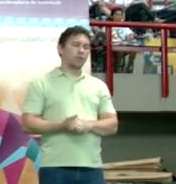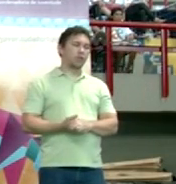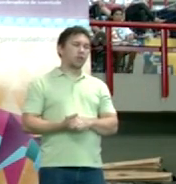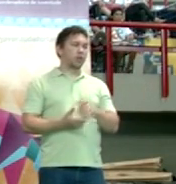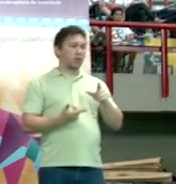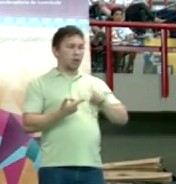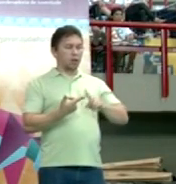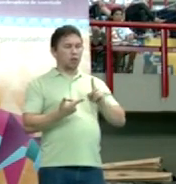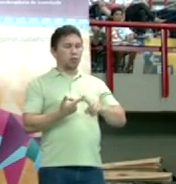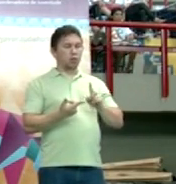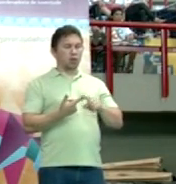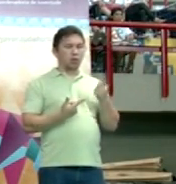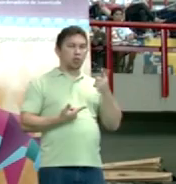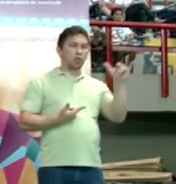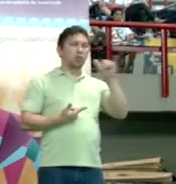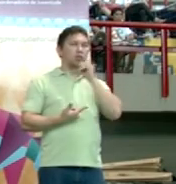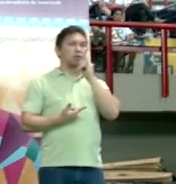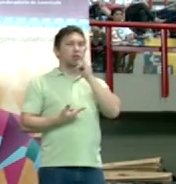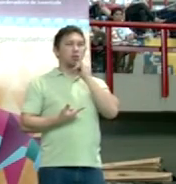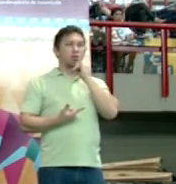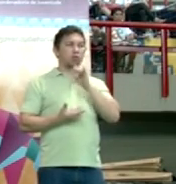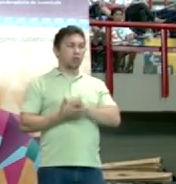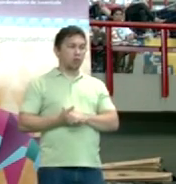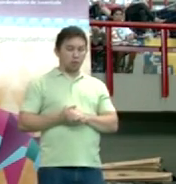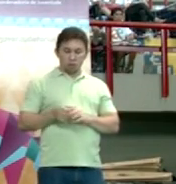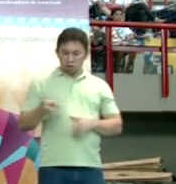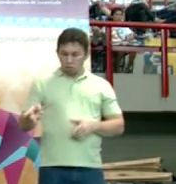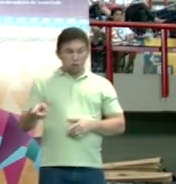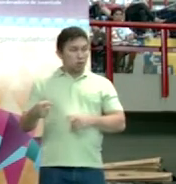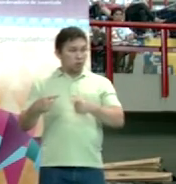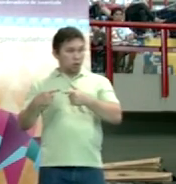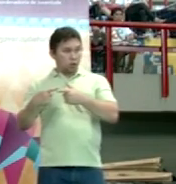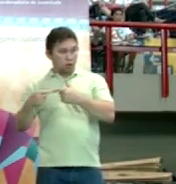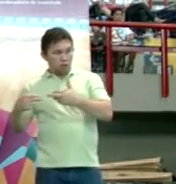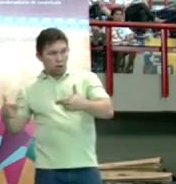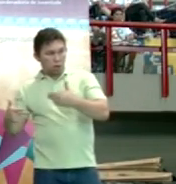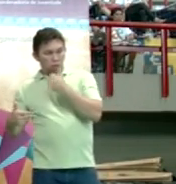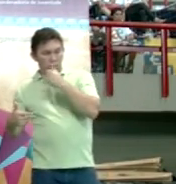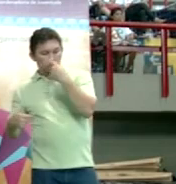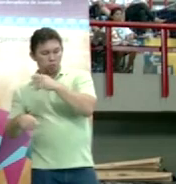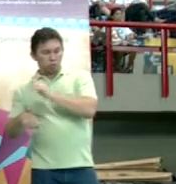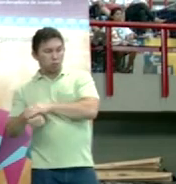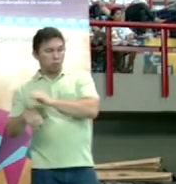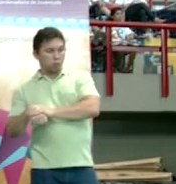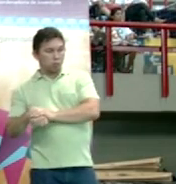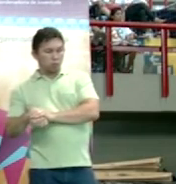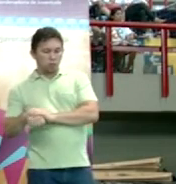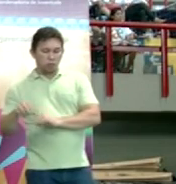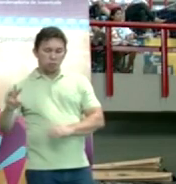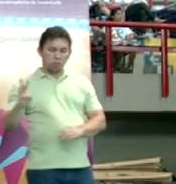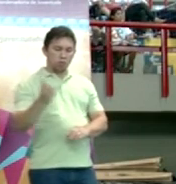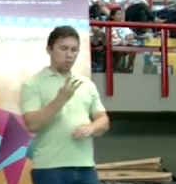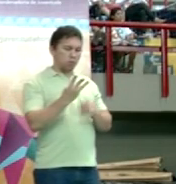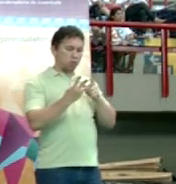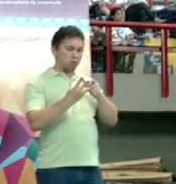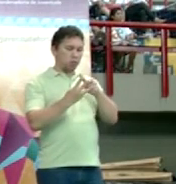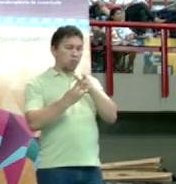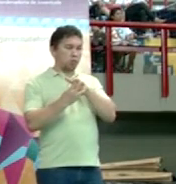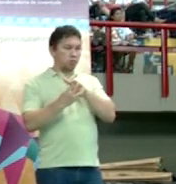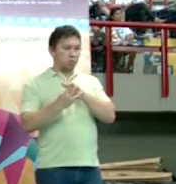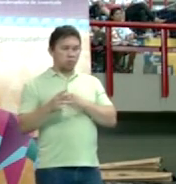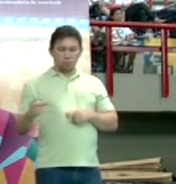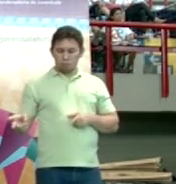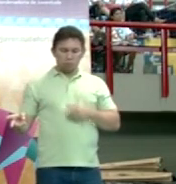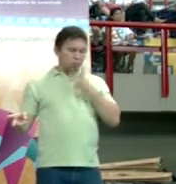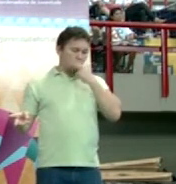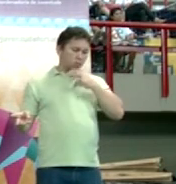A outra coisa. Se é o mesmo aparelho, as três potências tem que dar a mesma